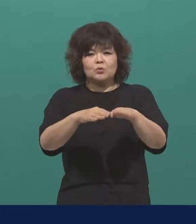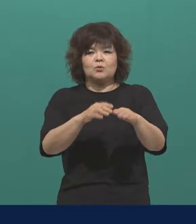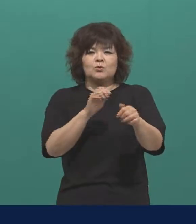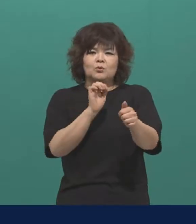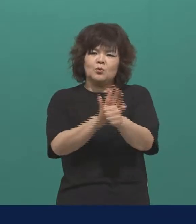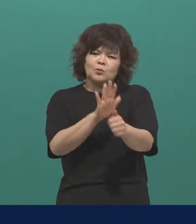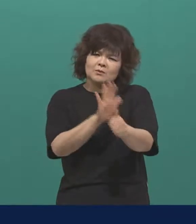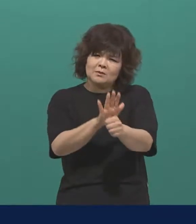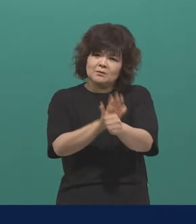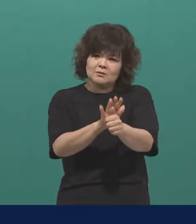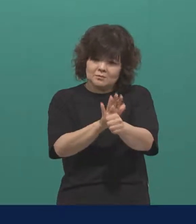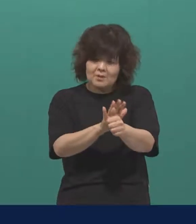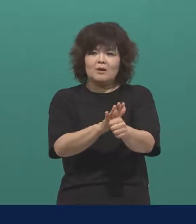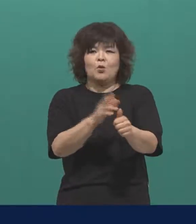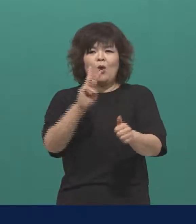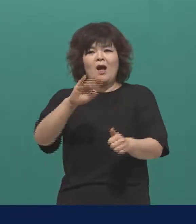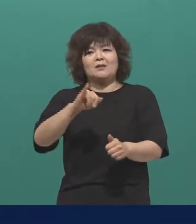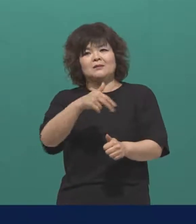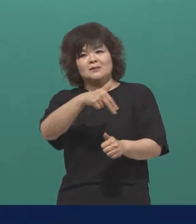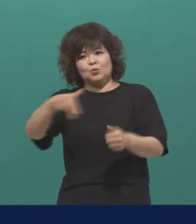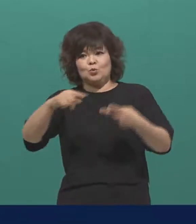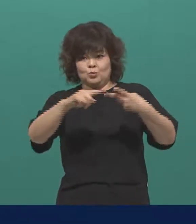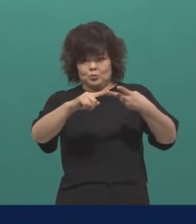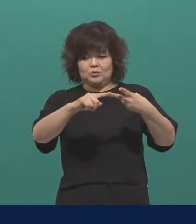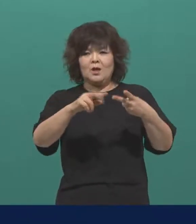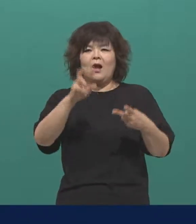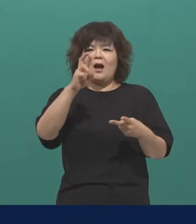ビルディングコンサルタントワイズ、